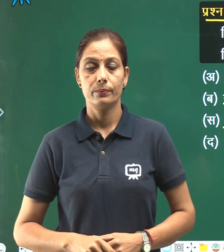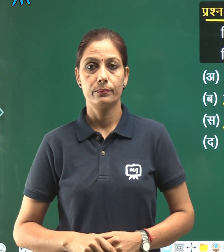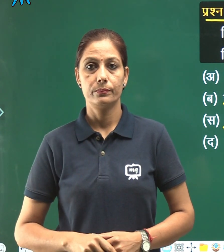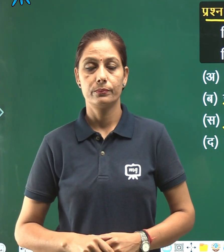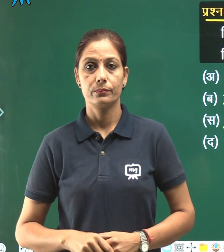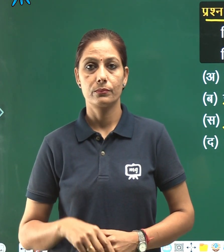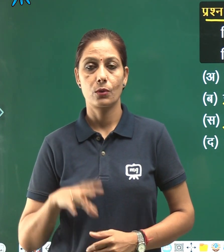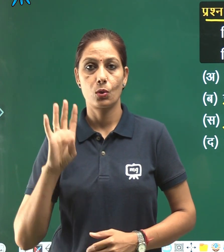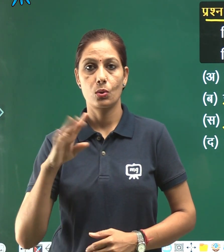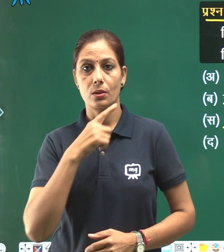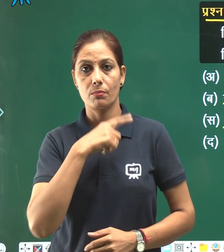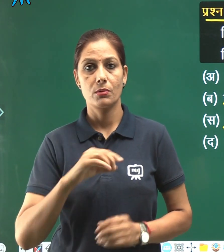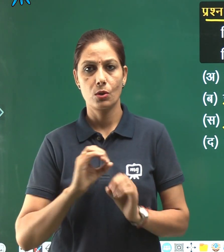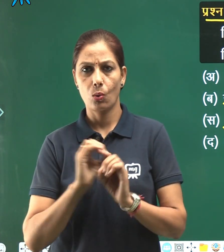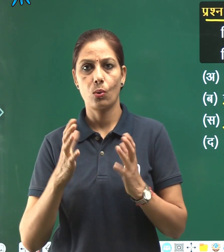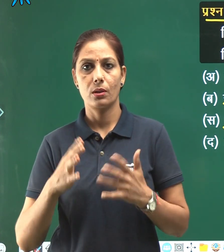चौथा इनमें से कोई नहीं।